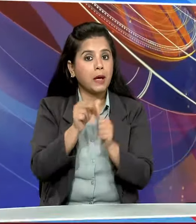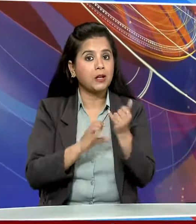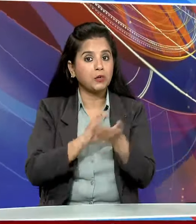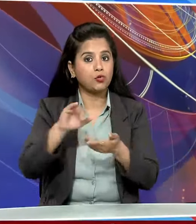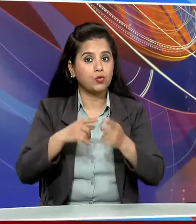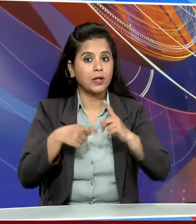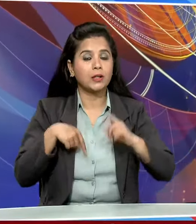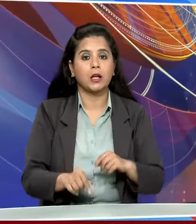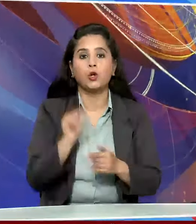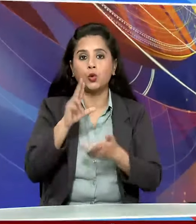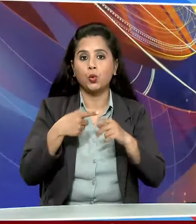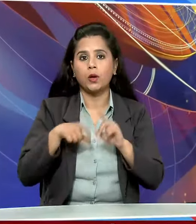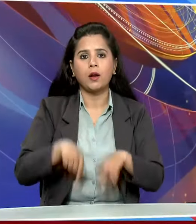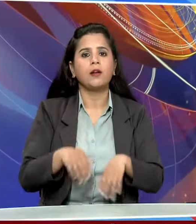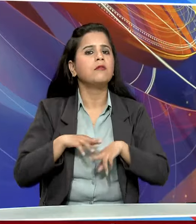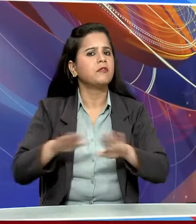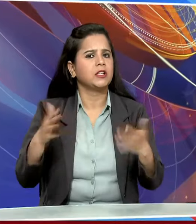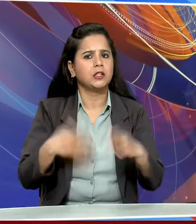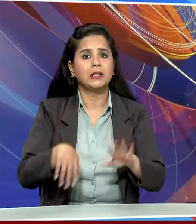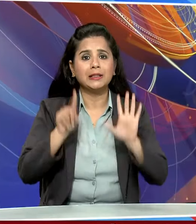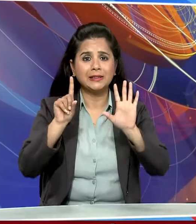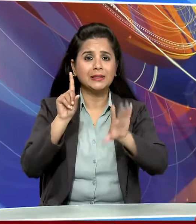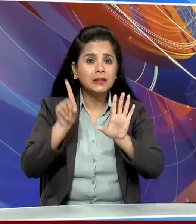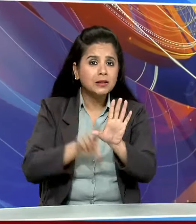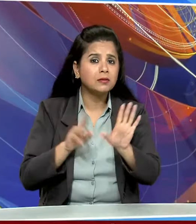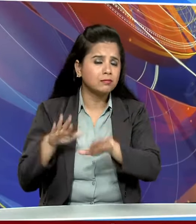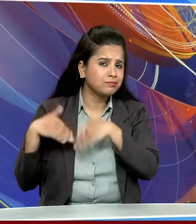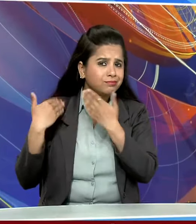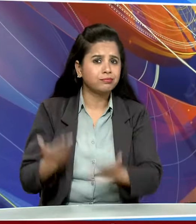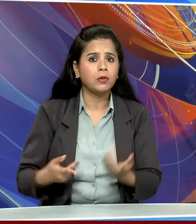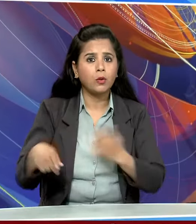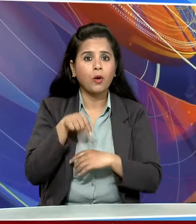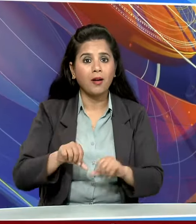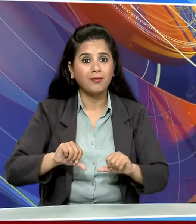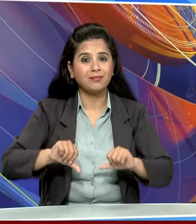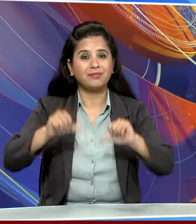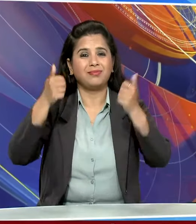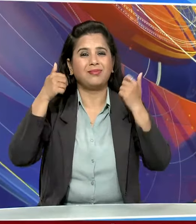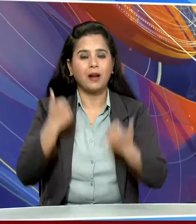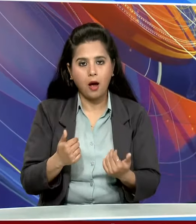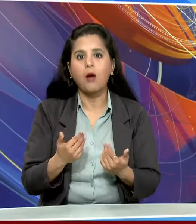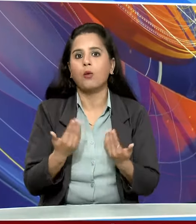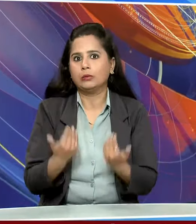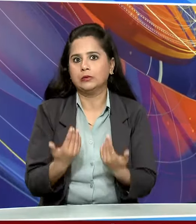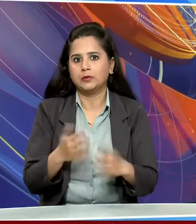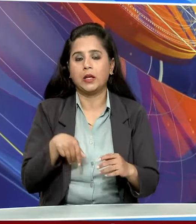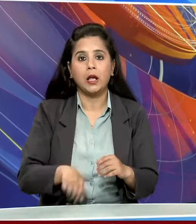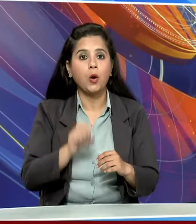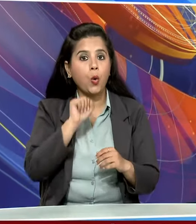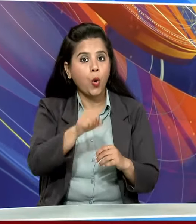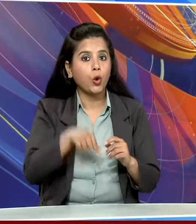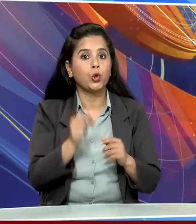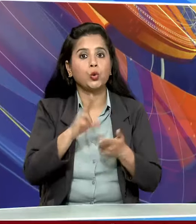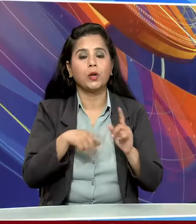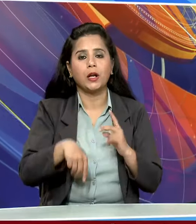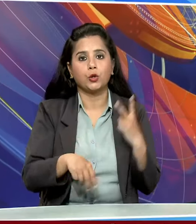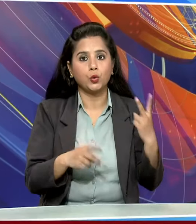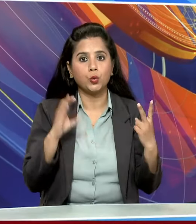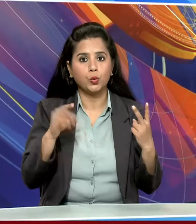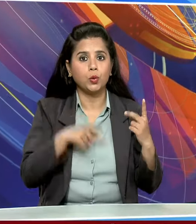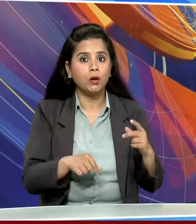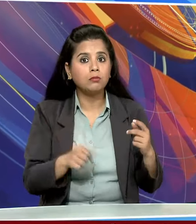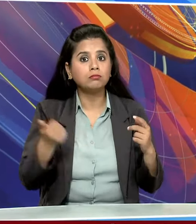मैनचेस्टर यूनाइटेड ने खत्म किया 6 साल से चले आ रहे खिताब का इंतजार। न्यूकैसल यूनाइटेड को 2-0 से